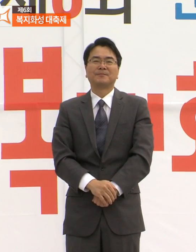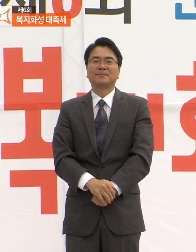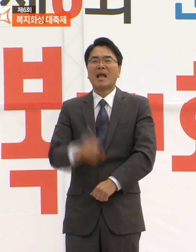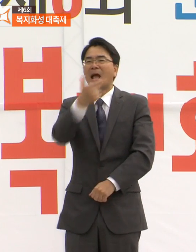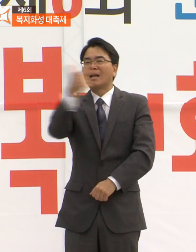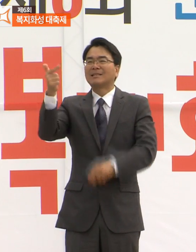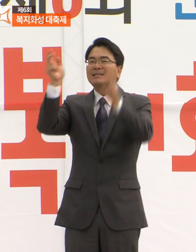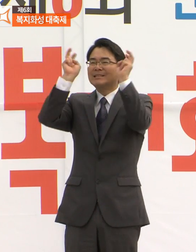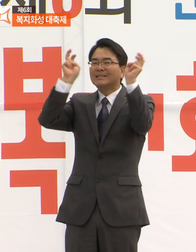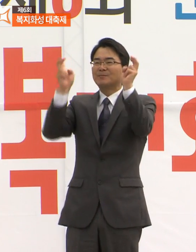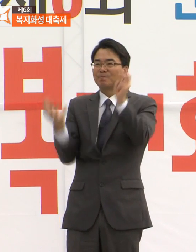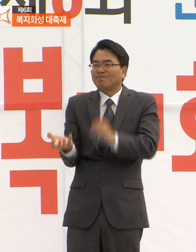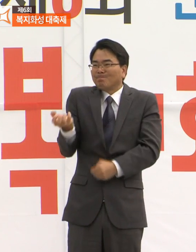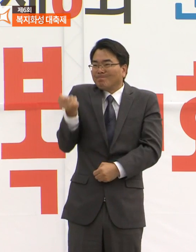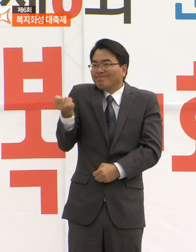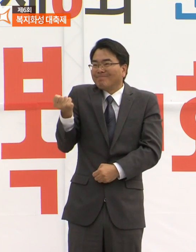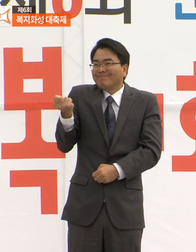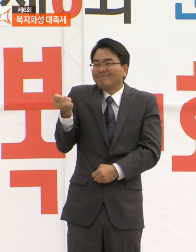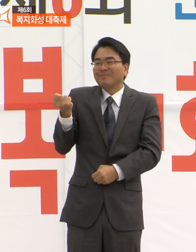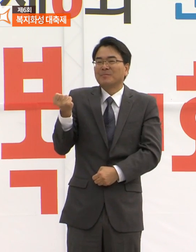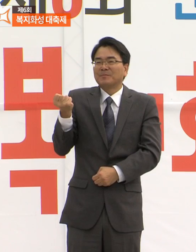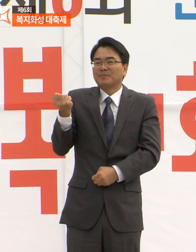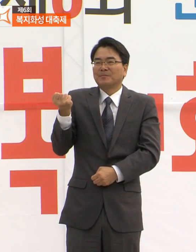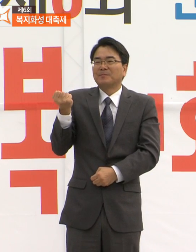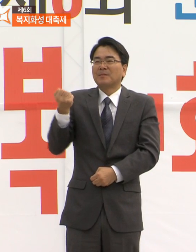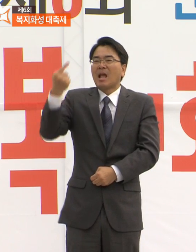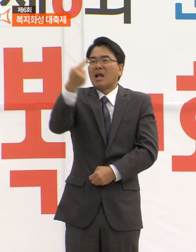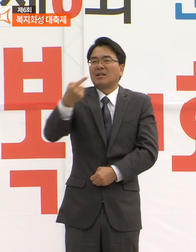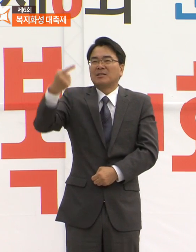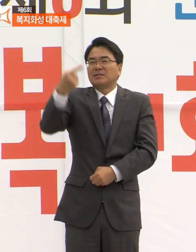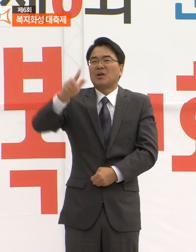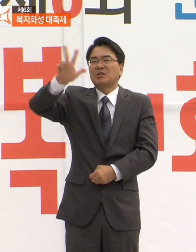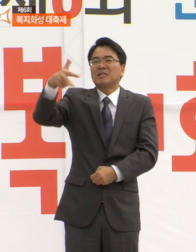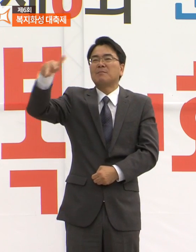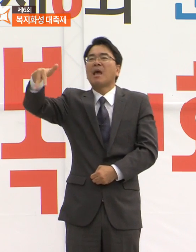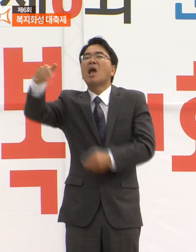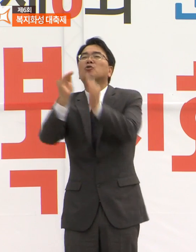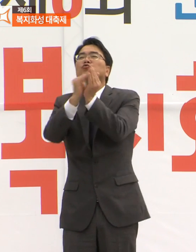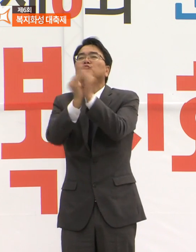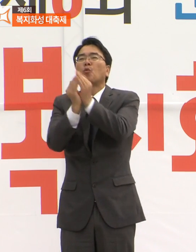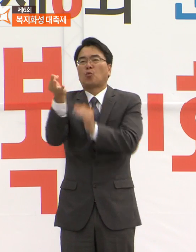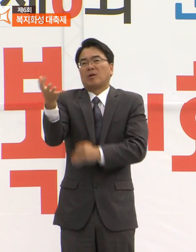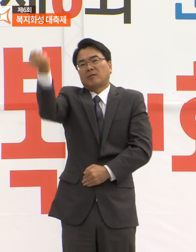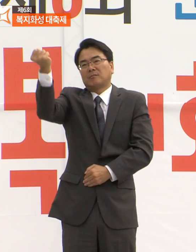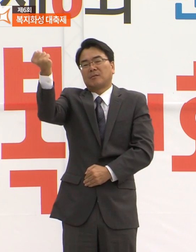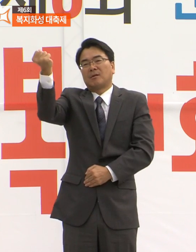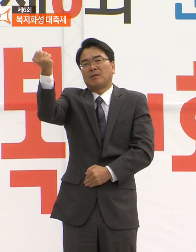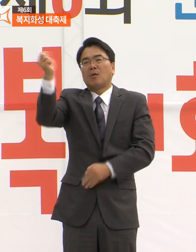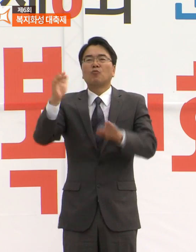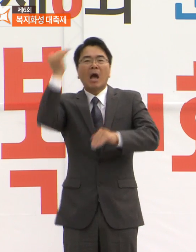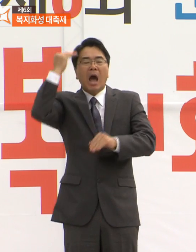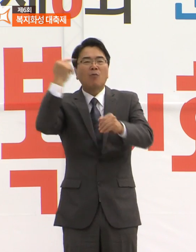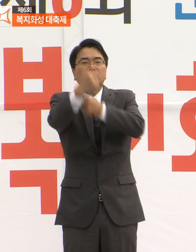대기업의 사내유보금이 우리나라 20대 대기업의 사내유보금이 1700조를 넘어섰습니다. 우리나라 1년